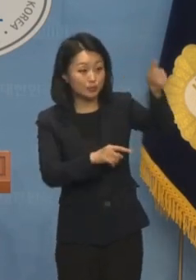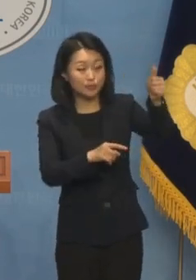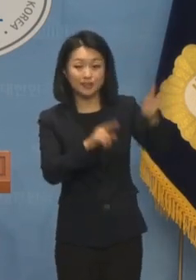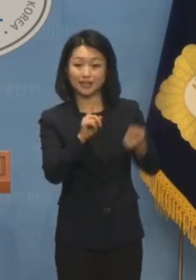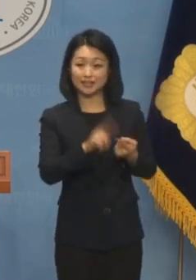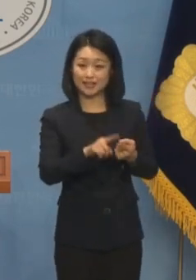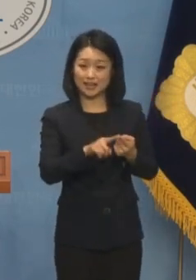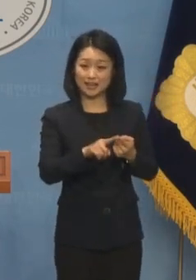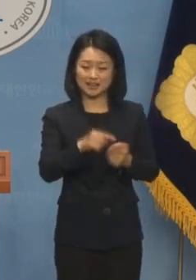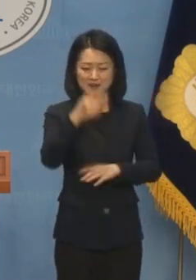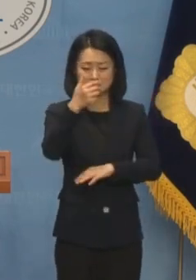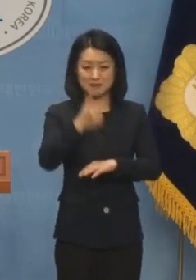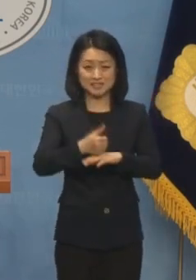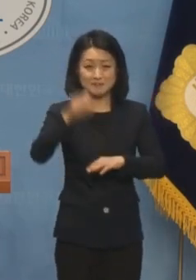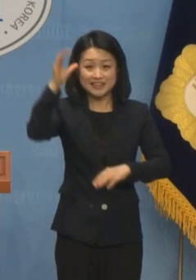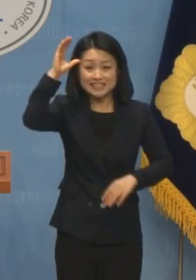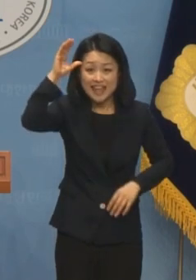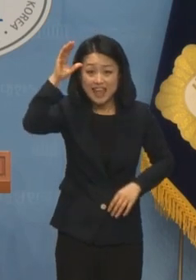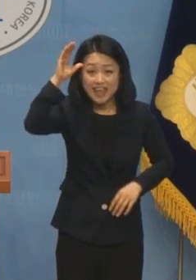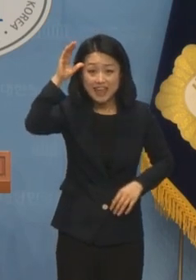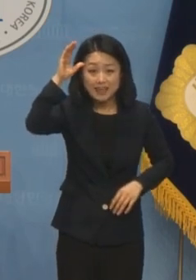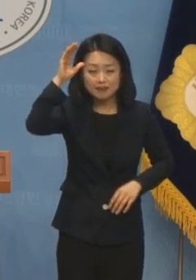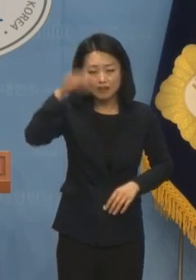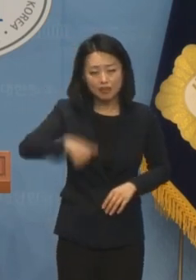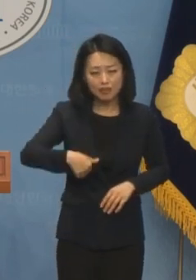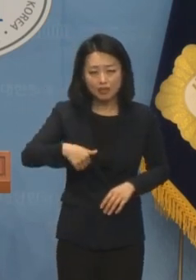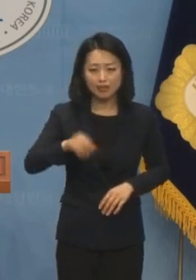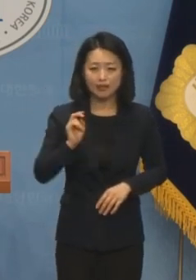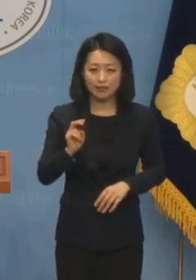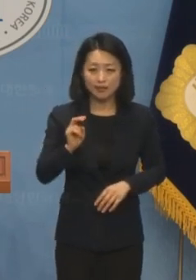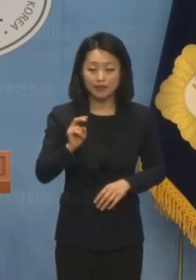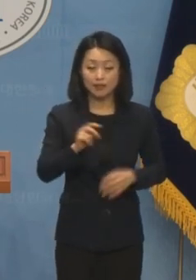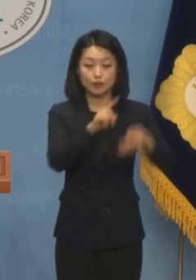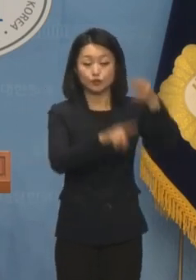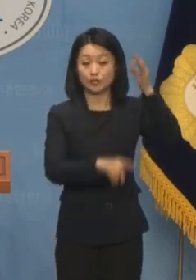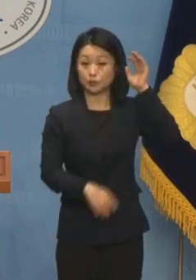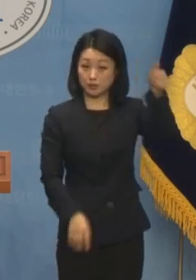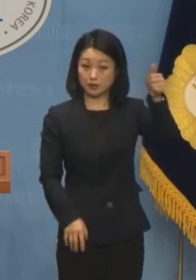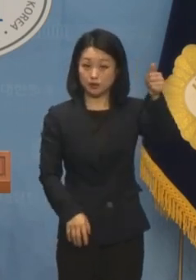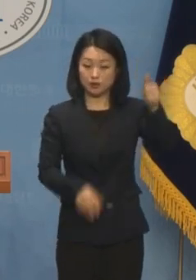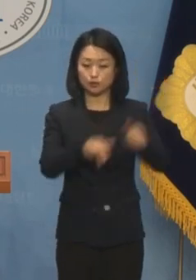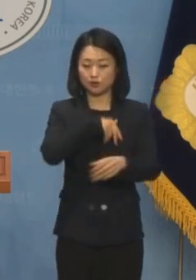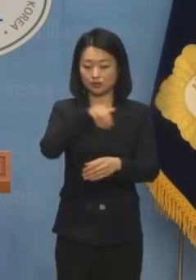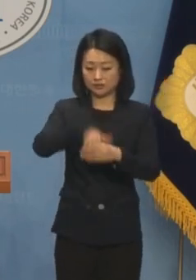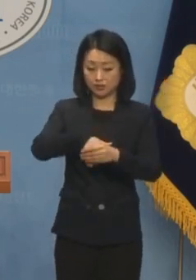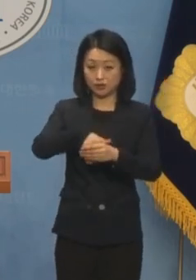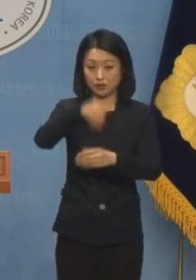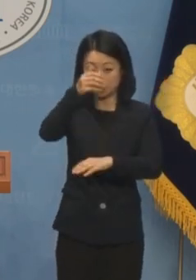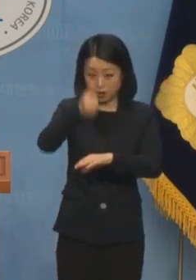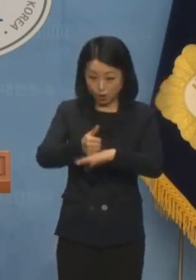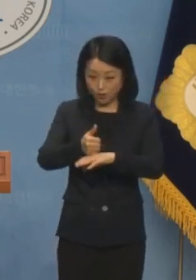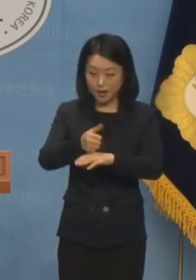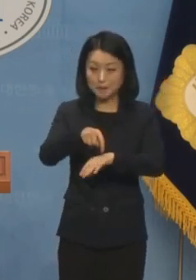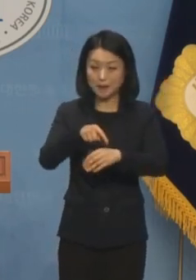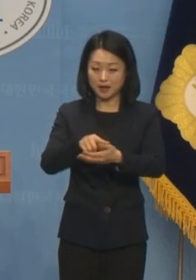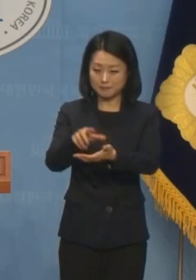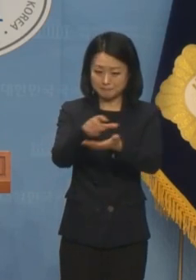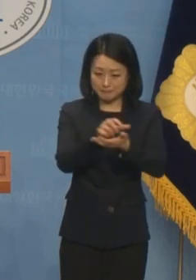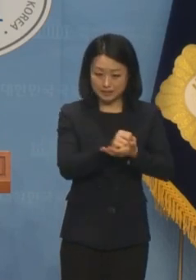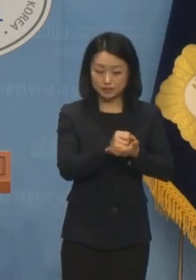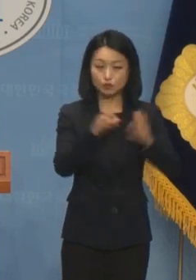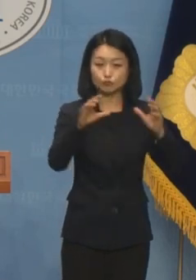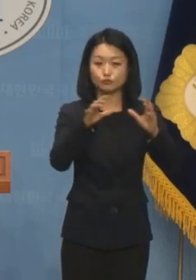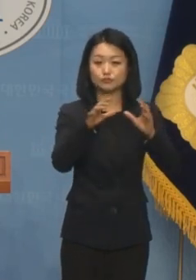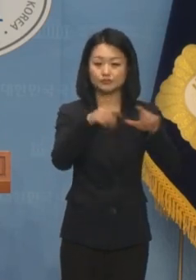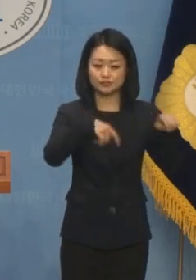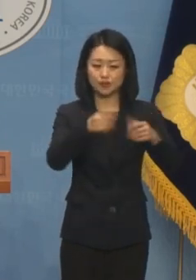대한 마지막 기대마저 접을 것입니다. 윤석열 대통령은 총선 민의를 받들어 국정 쇄신에